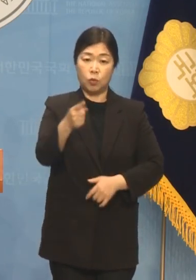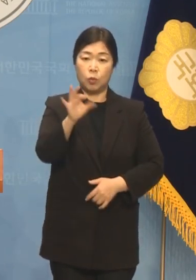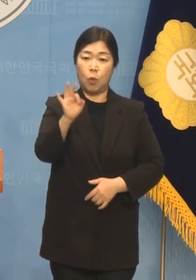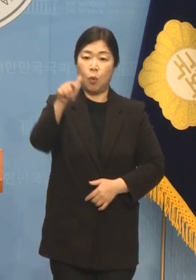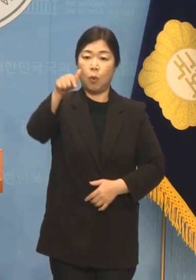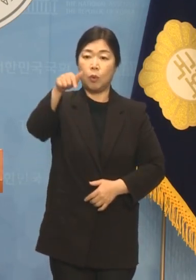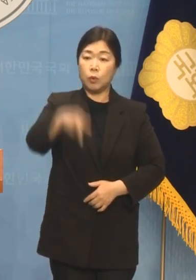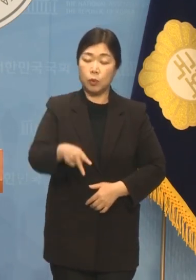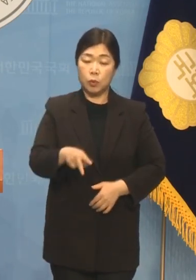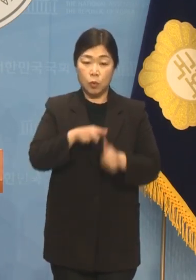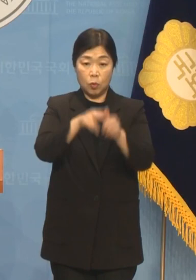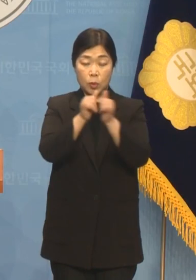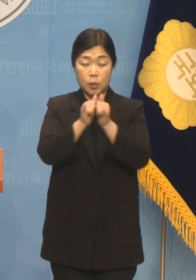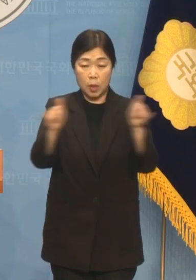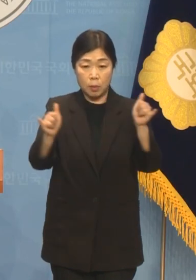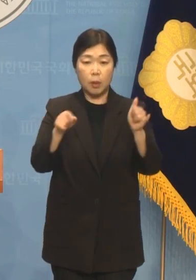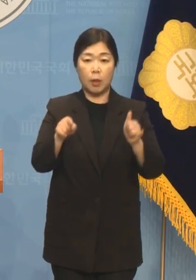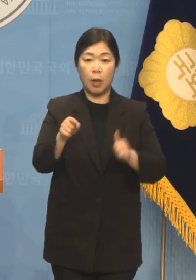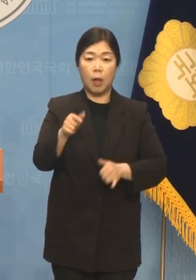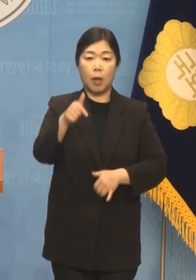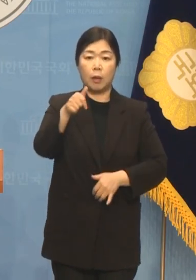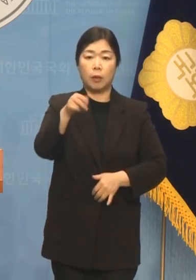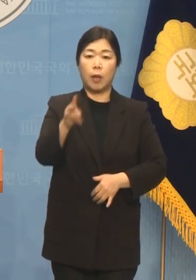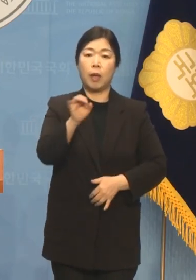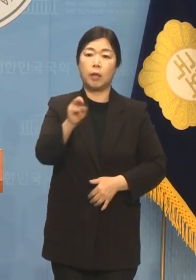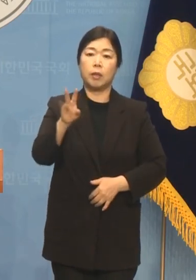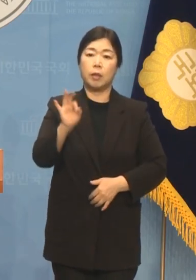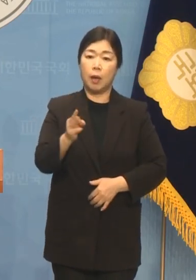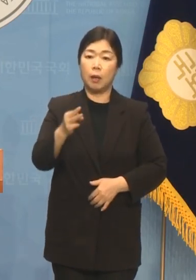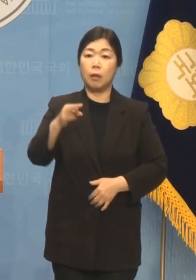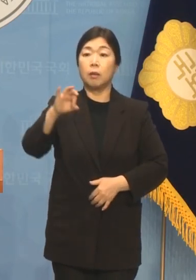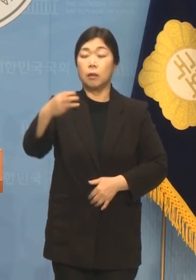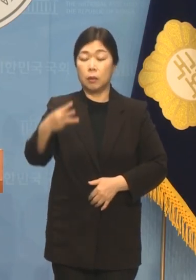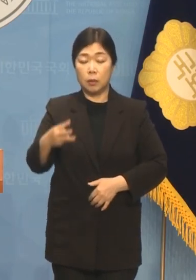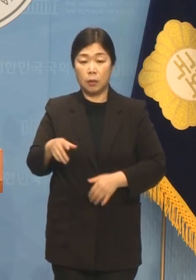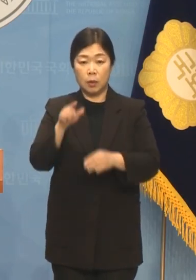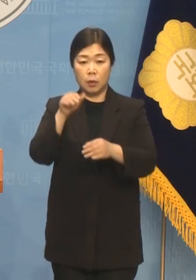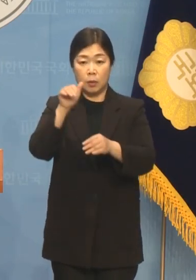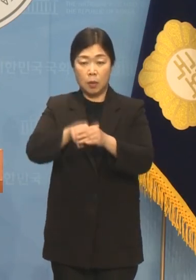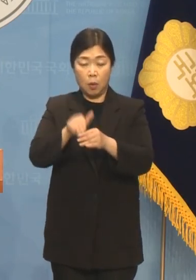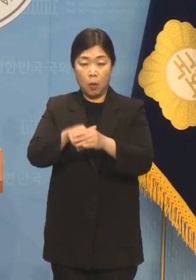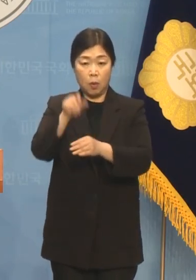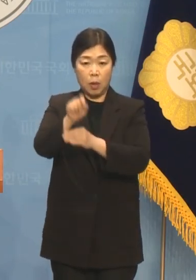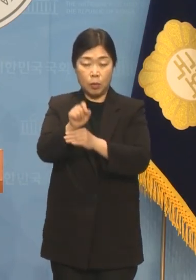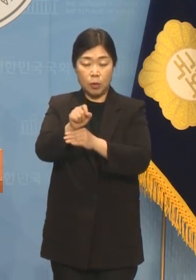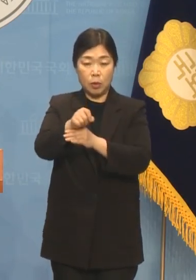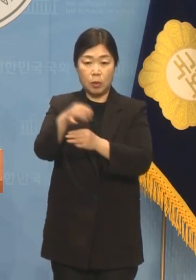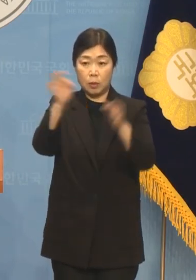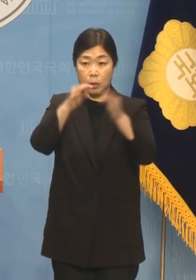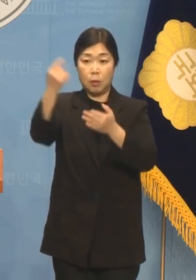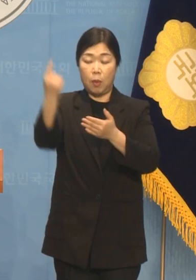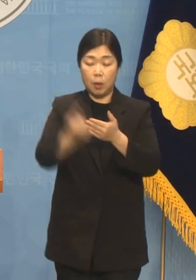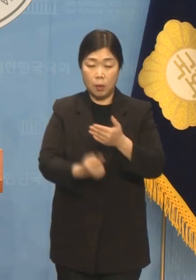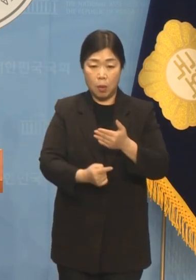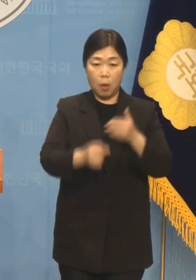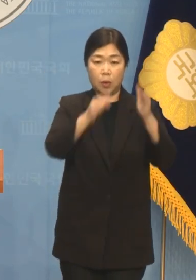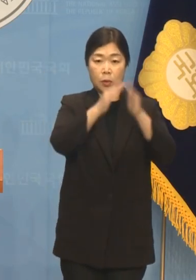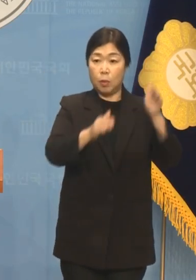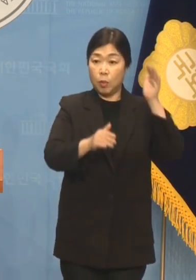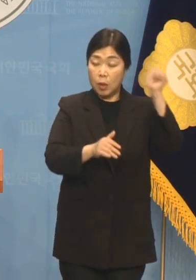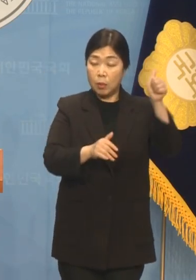개양을 선거사무소 개소식에 찾아와 전광훈 목사에게 안수기도를 받았고 공천